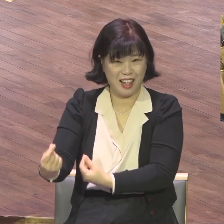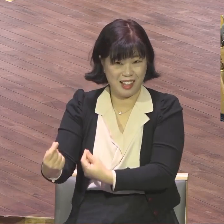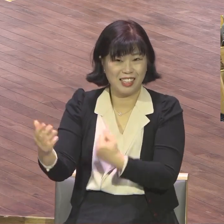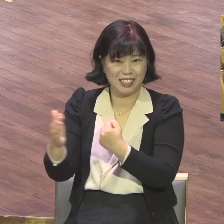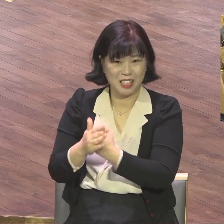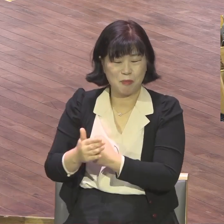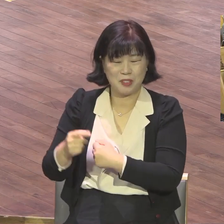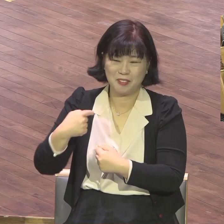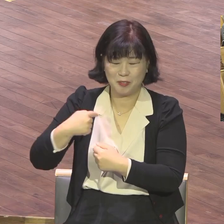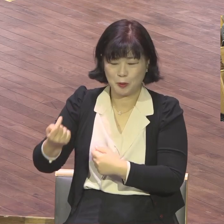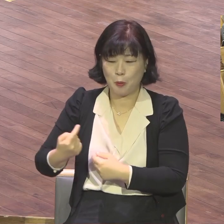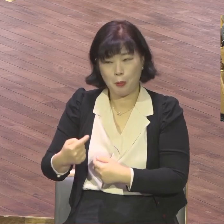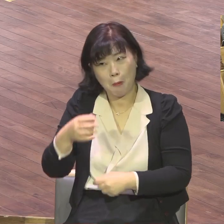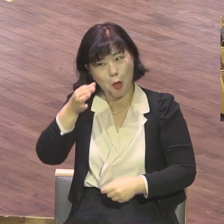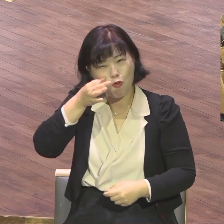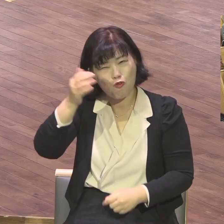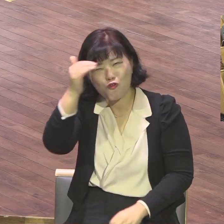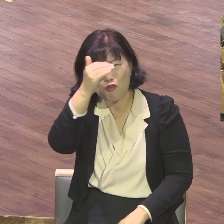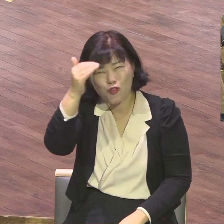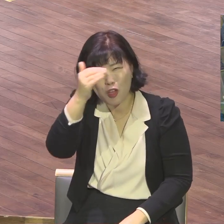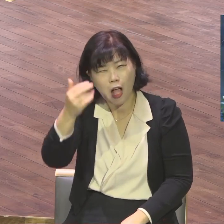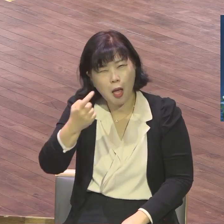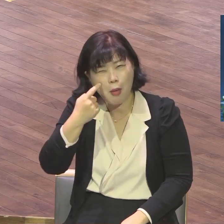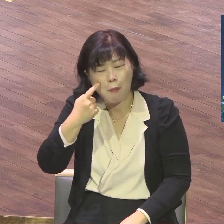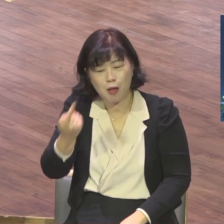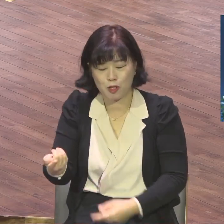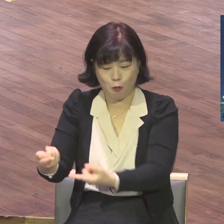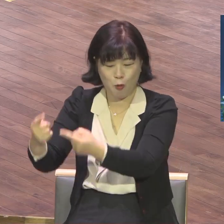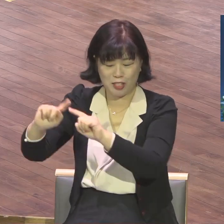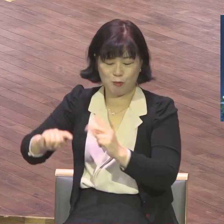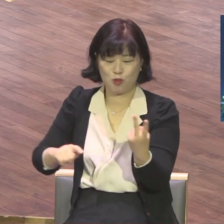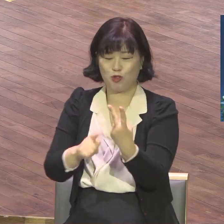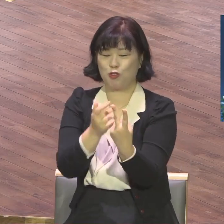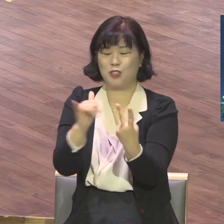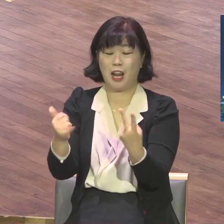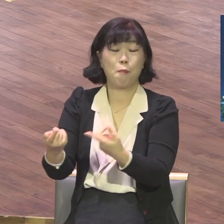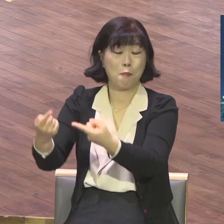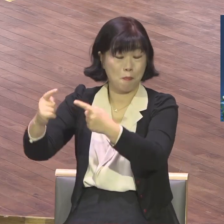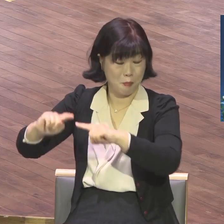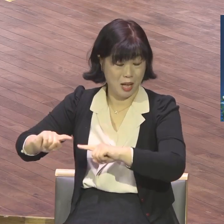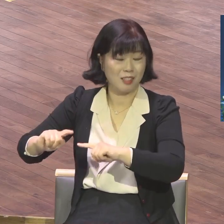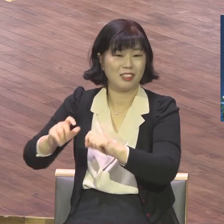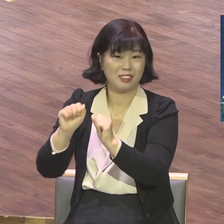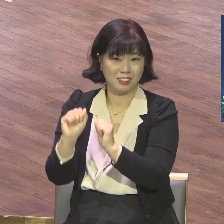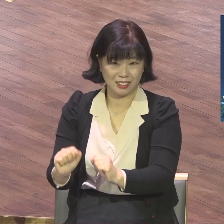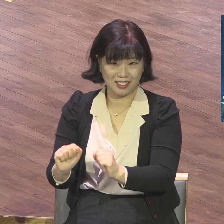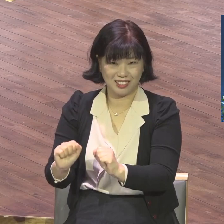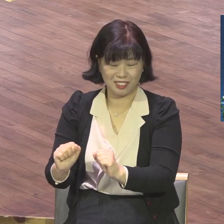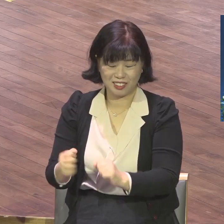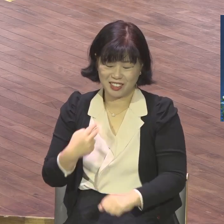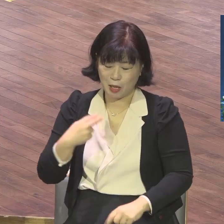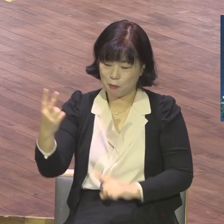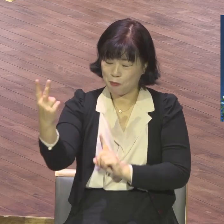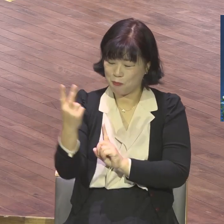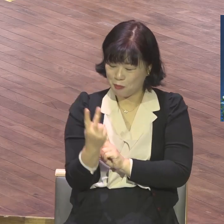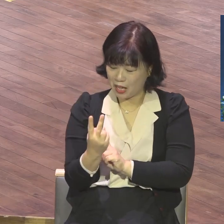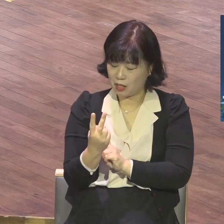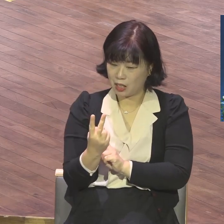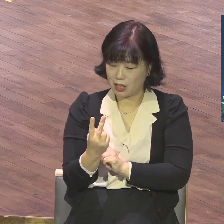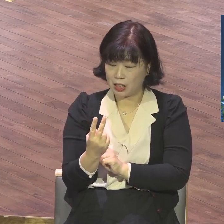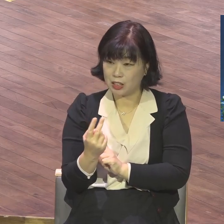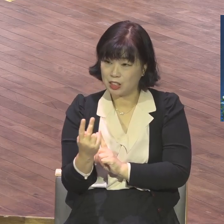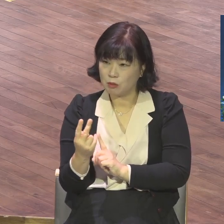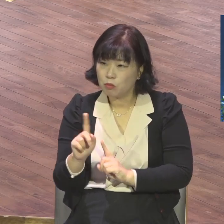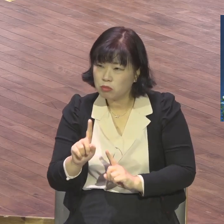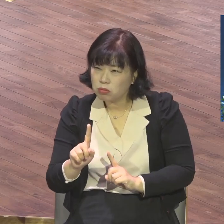찍으러. 다음 또 아무튼 해모해야 되니까. 그런 건 예배 아니다 하네 가르쳐줬어요. 두 분 다 오늘